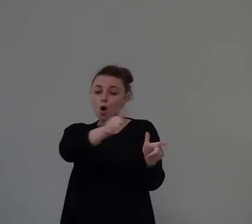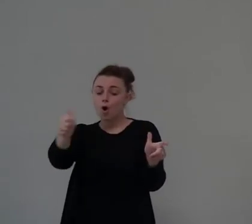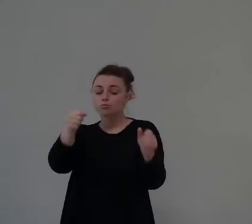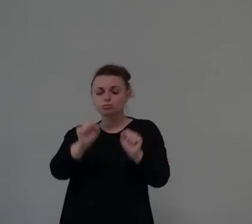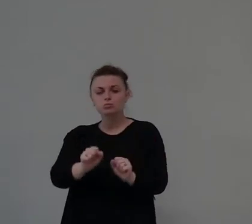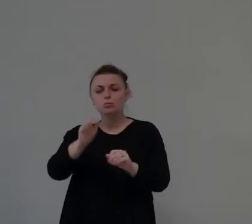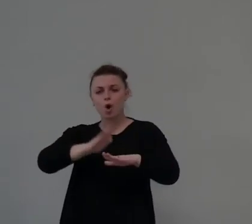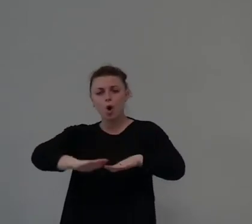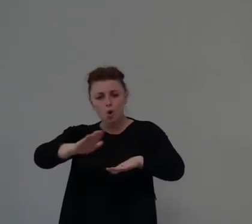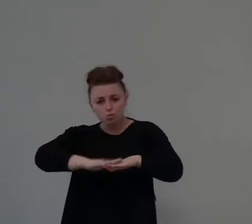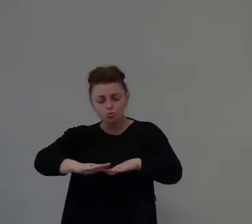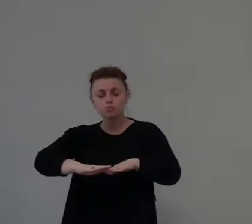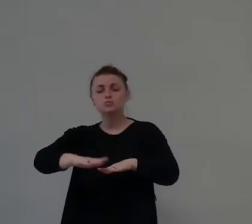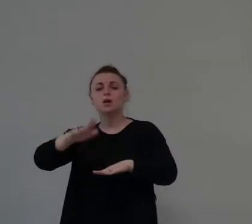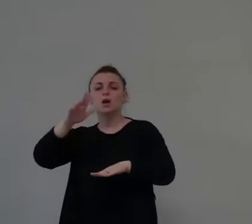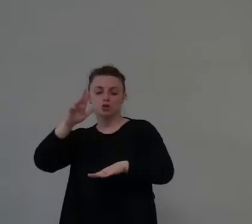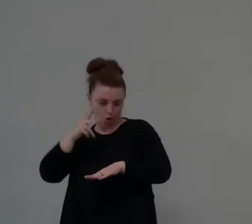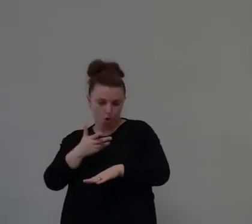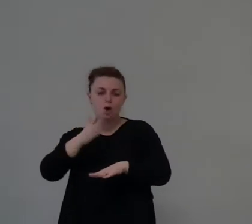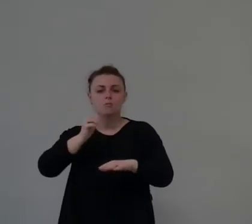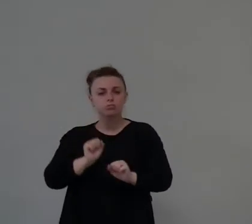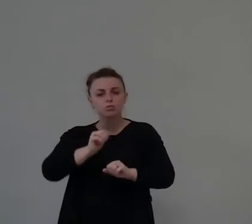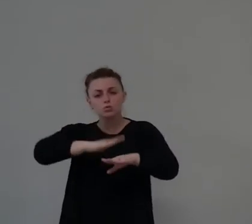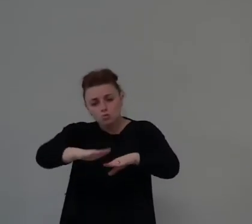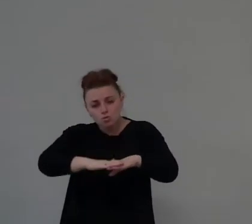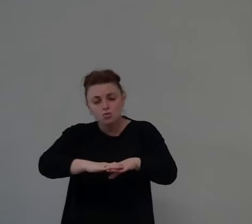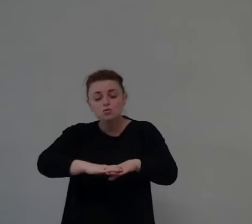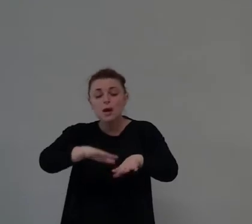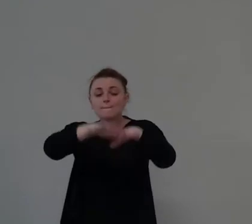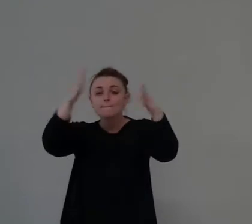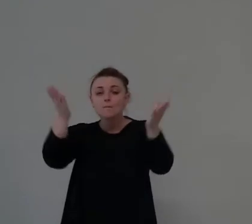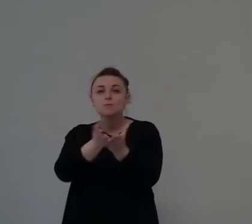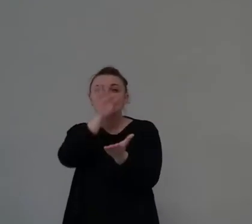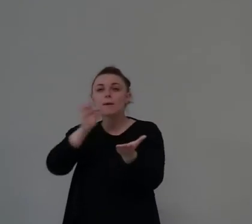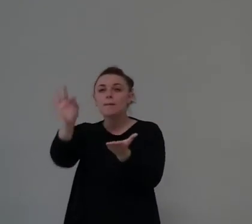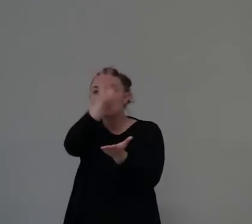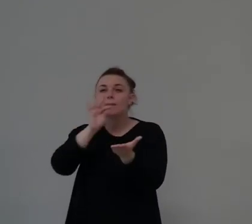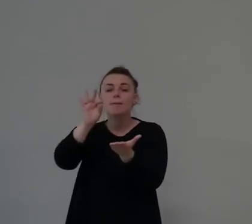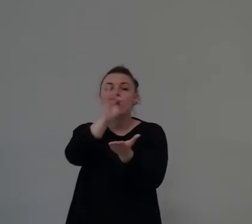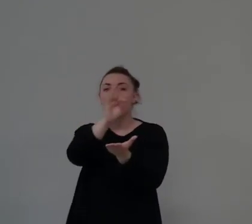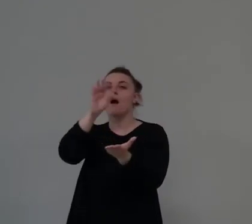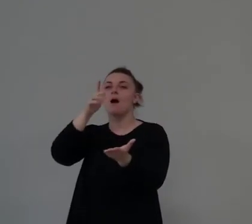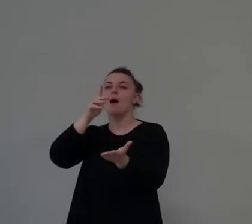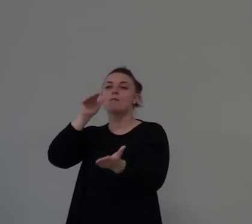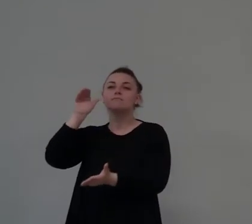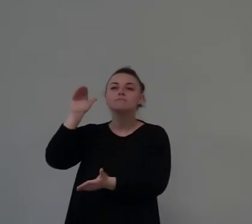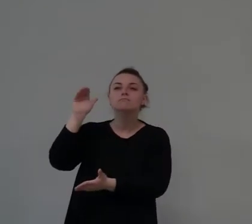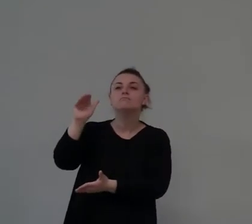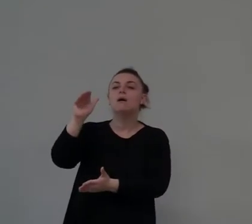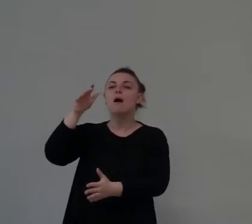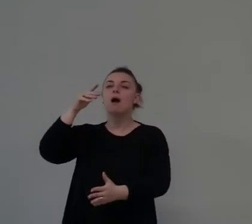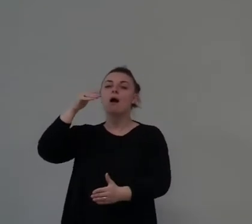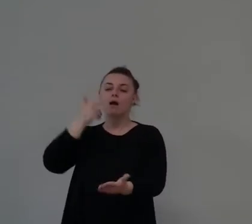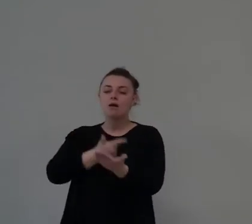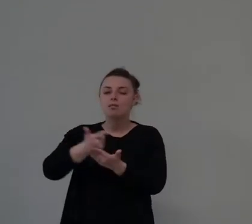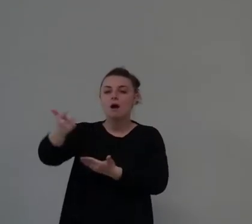che ciascuna donna avrebbe potuto usare in ogni parte del mondo, in ogni era, in ogni cultura